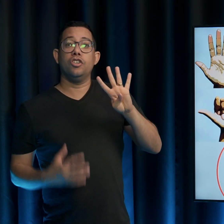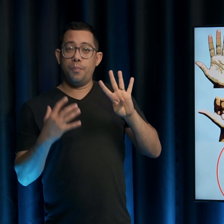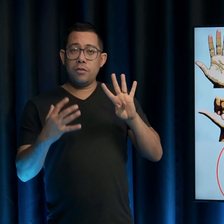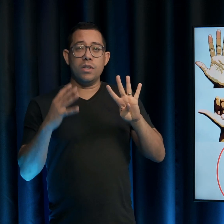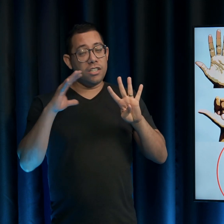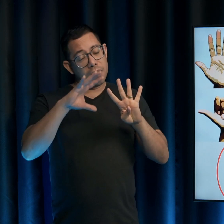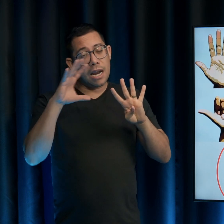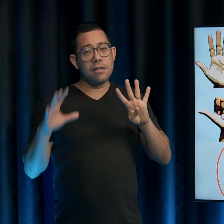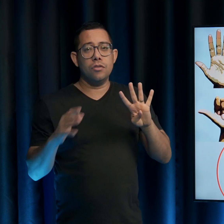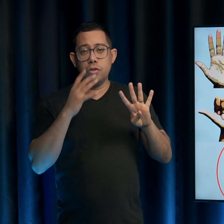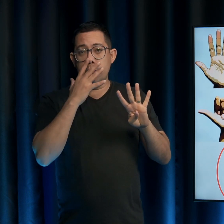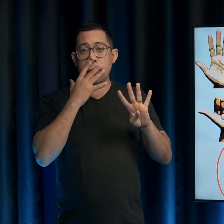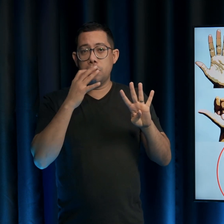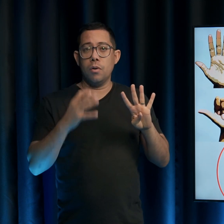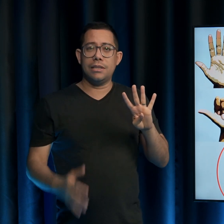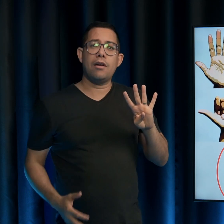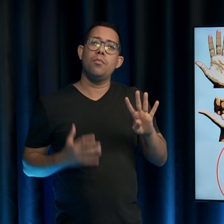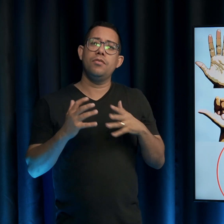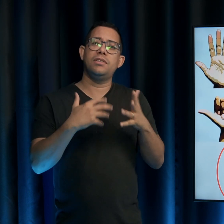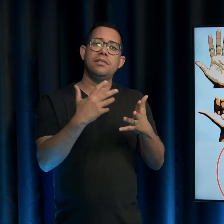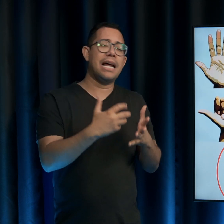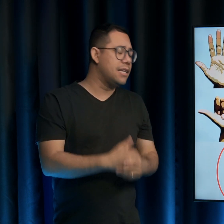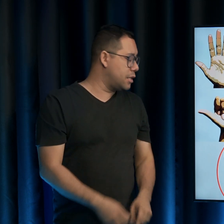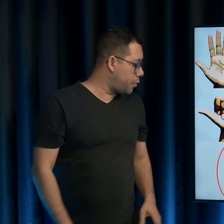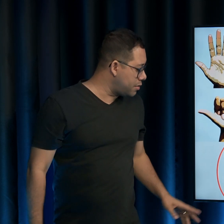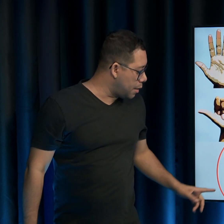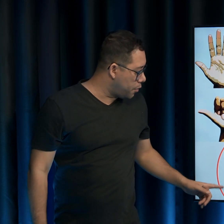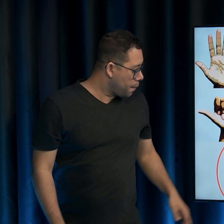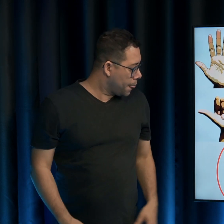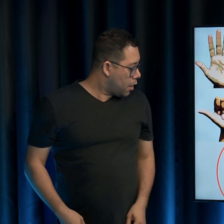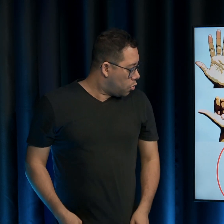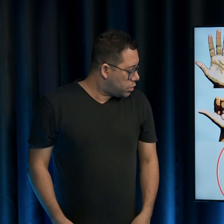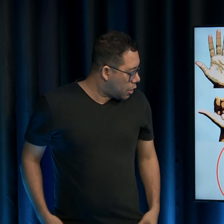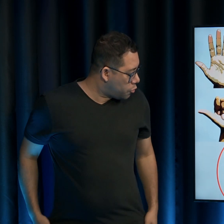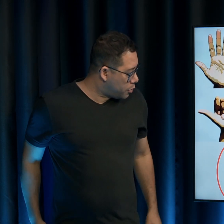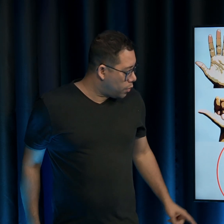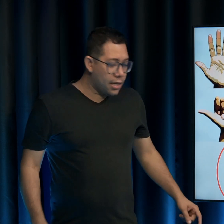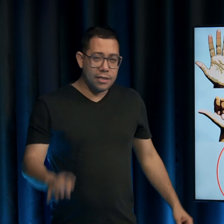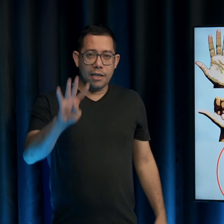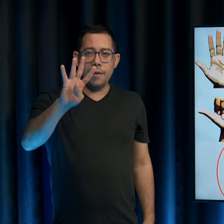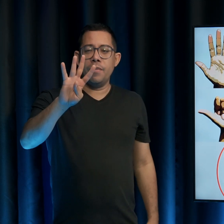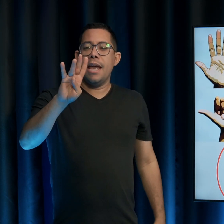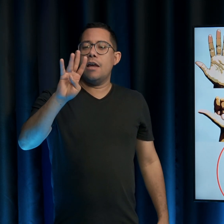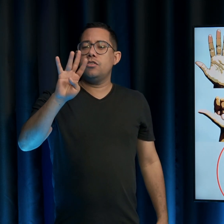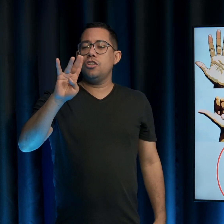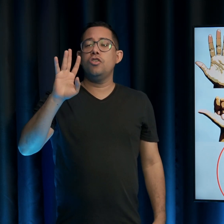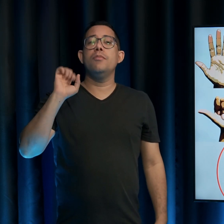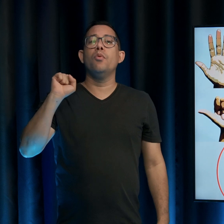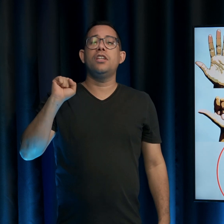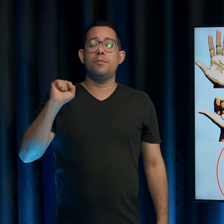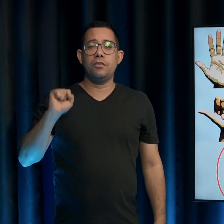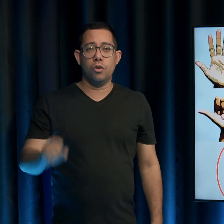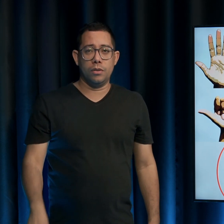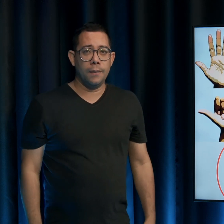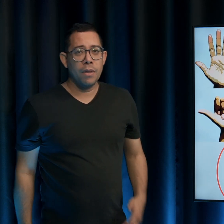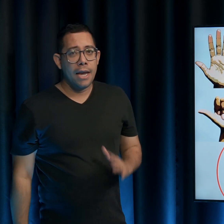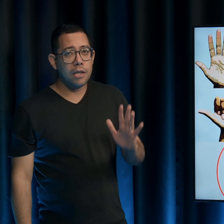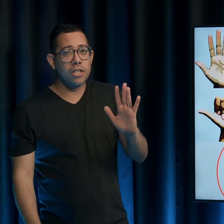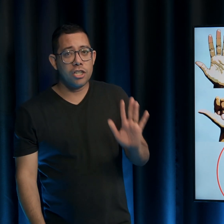pessoa, a gente está tratando sobre pessoa, tá? Como que você sinaliza. Por exemplo, o sinal de pessoa, esse aqui, é no sentido de muitas pessoas. Então a gente tem,